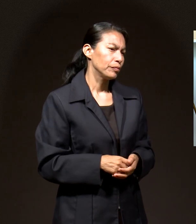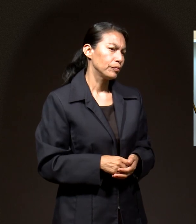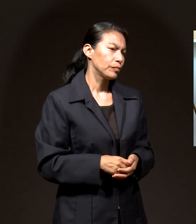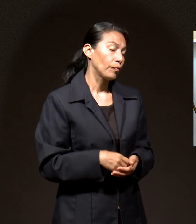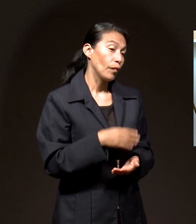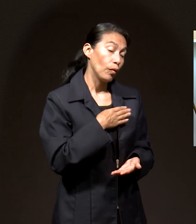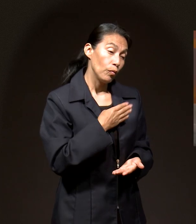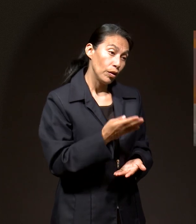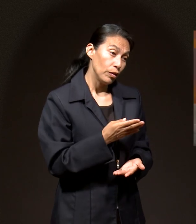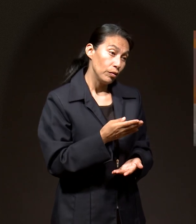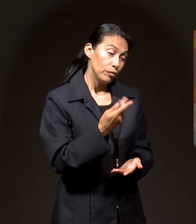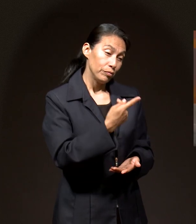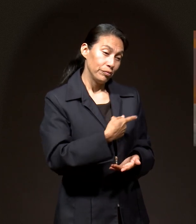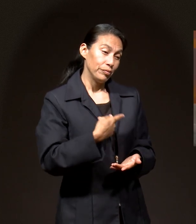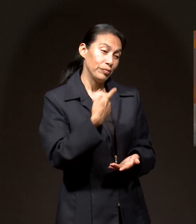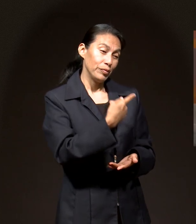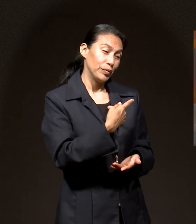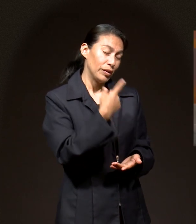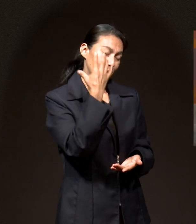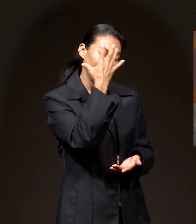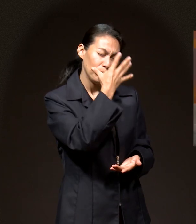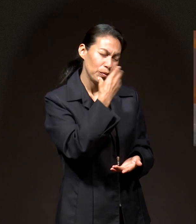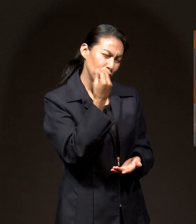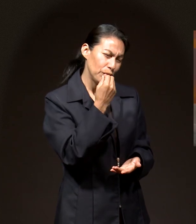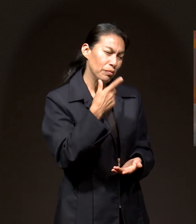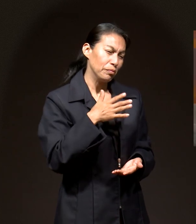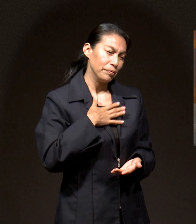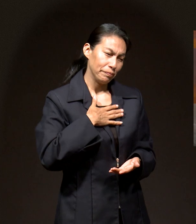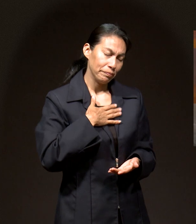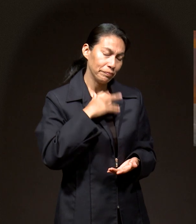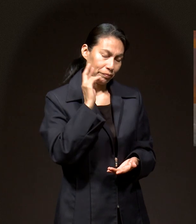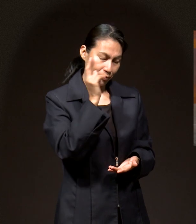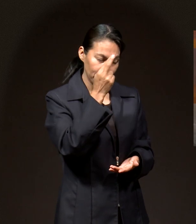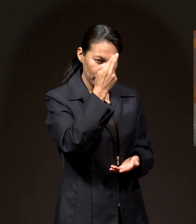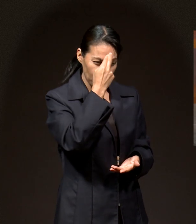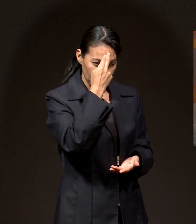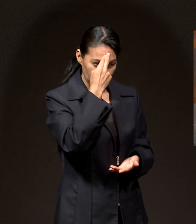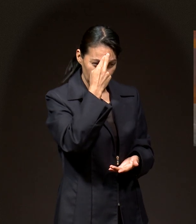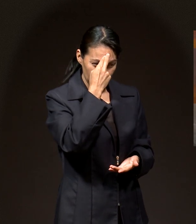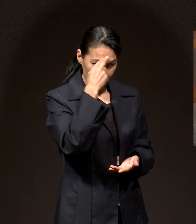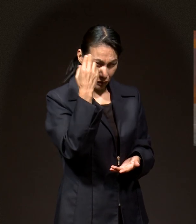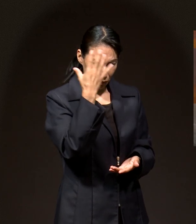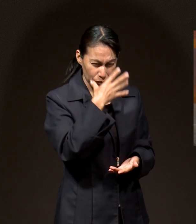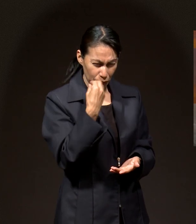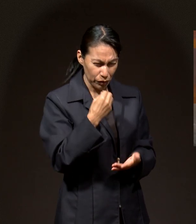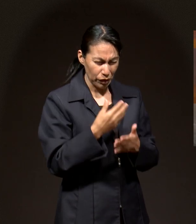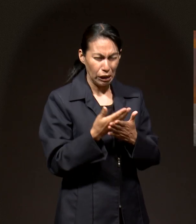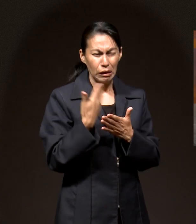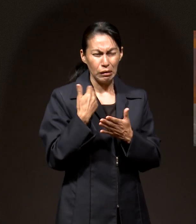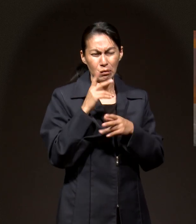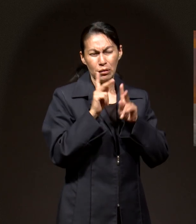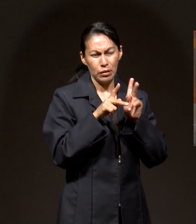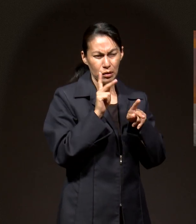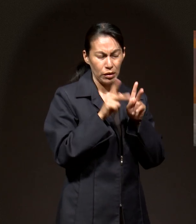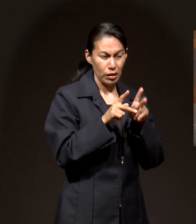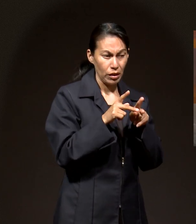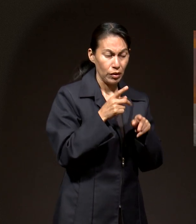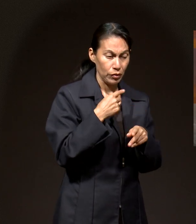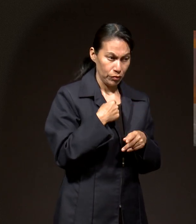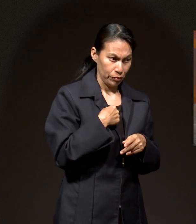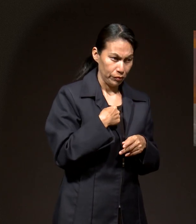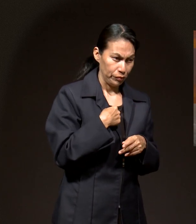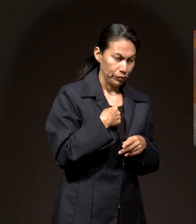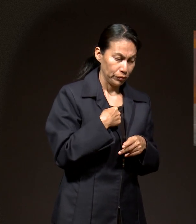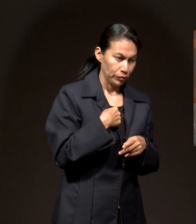para ti ahora? Bueno, esa es una pregunta muy bonita para mí porque es un recuerdo muy lindo. Fíjese que, como yo le comentaba, tuve el